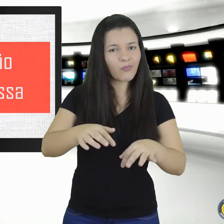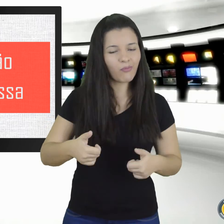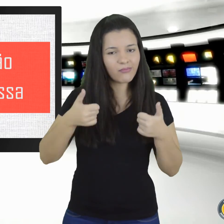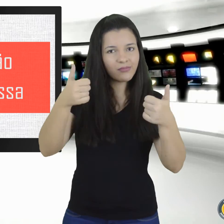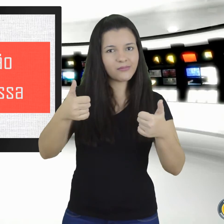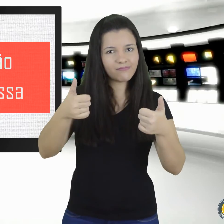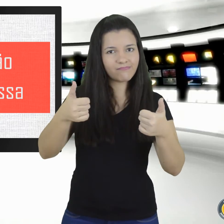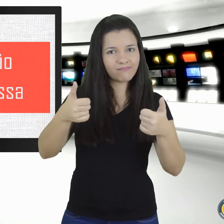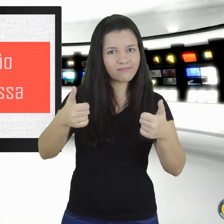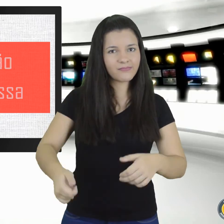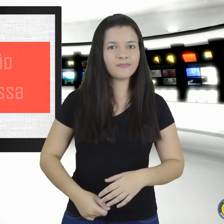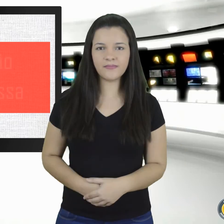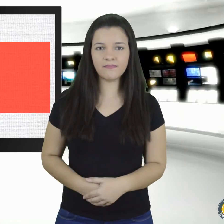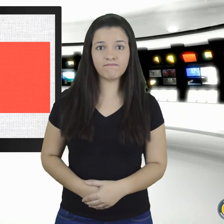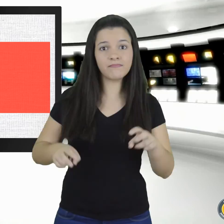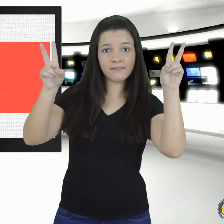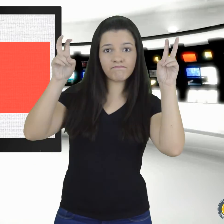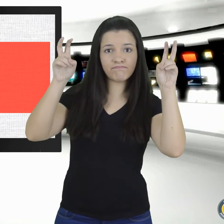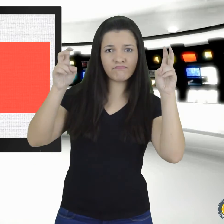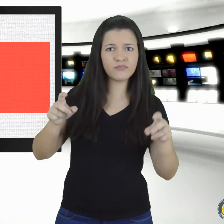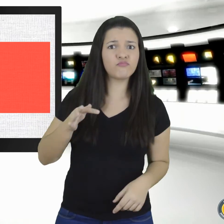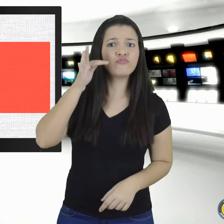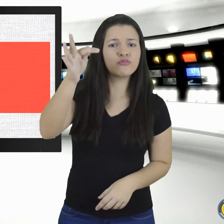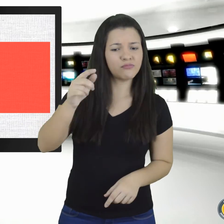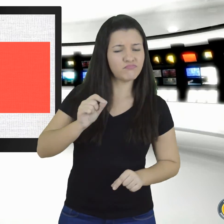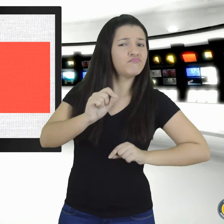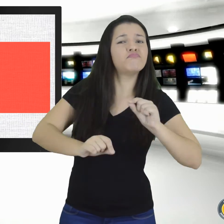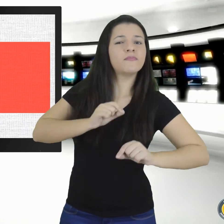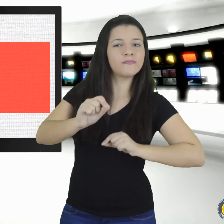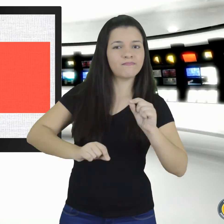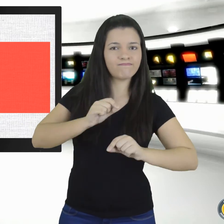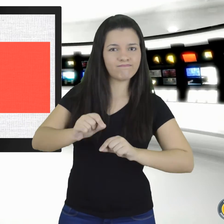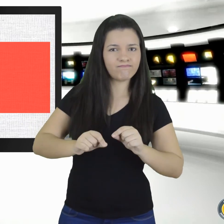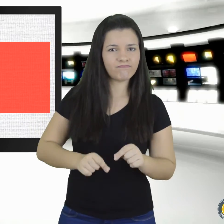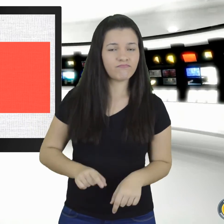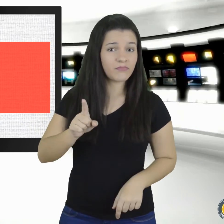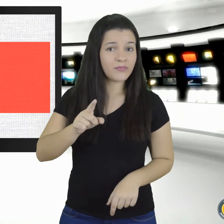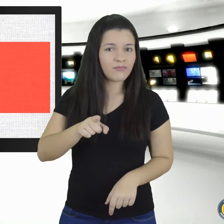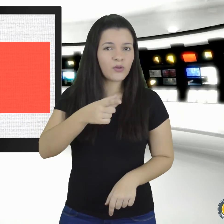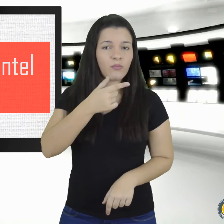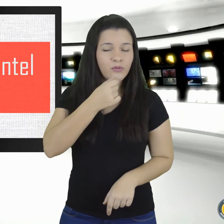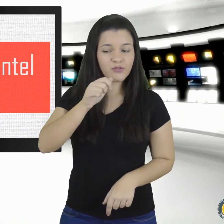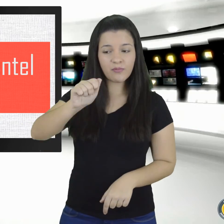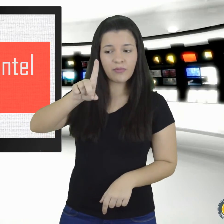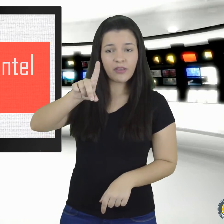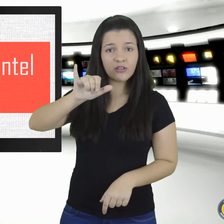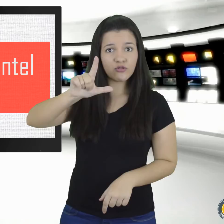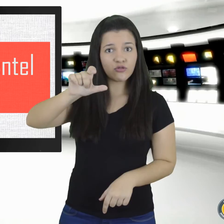Tendência. Na avaliação de Adilson Luiz Pimentel